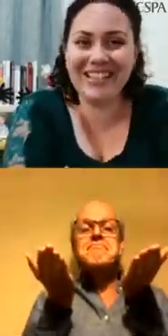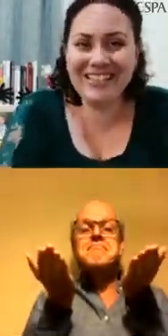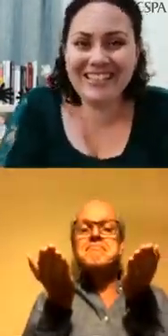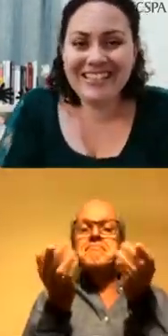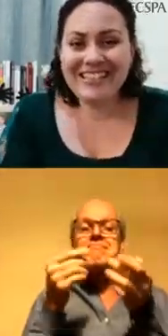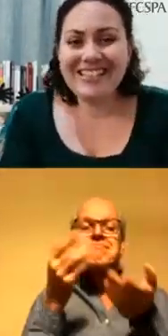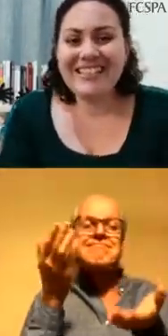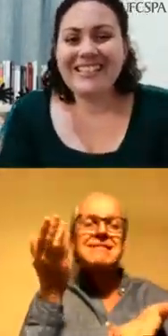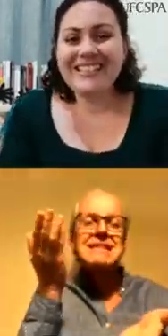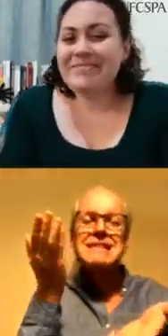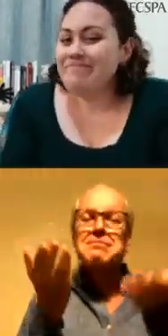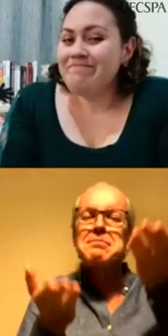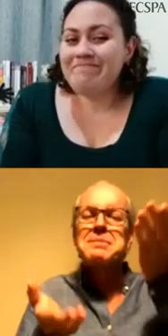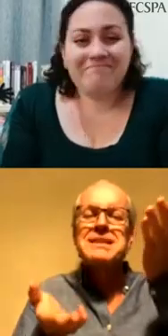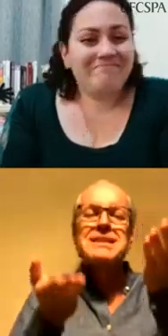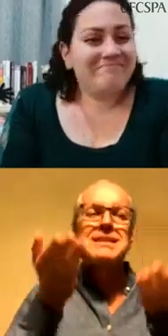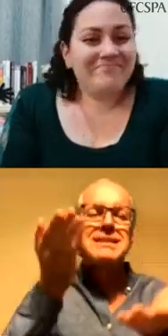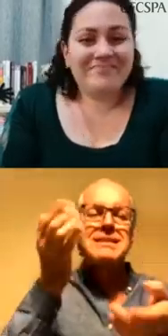Então, né?